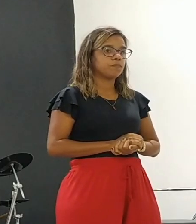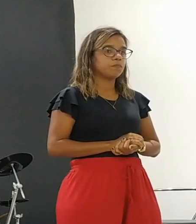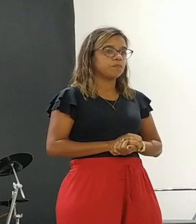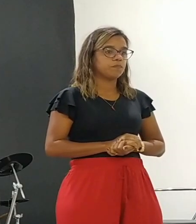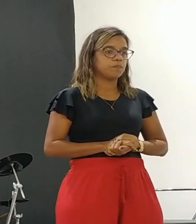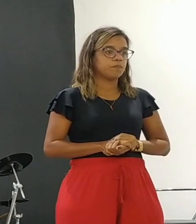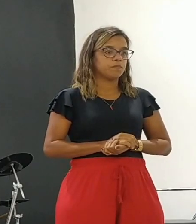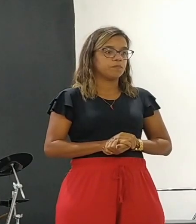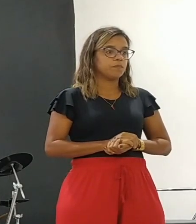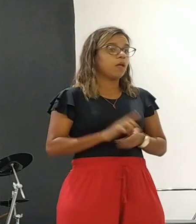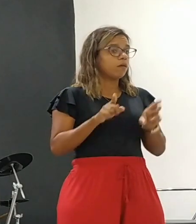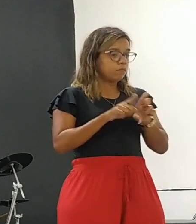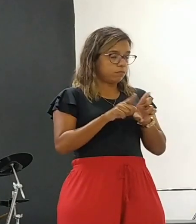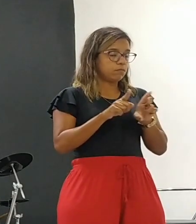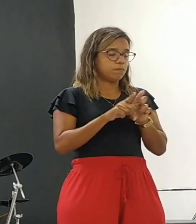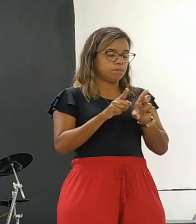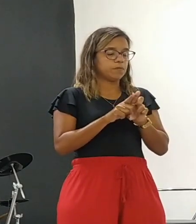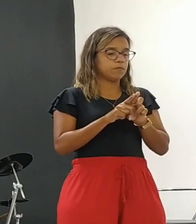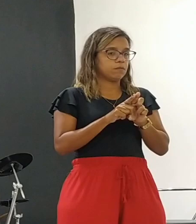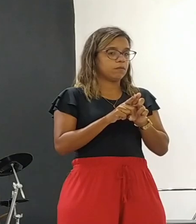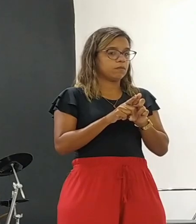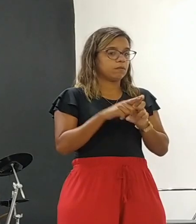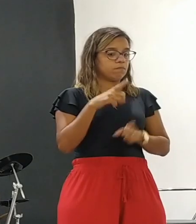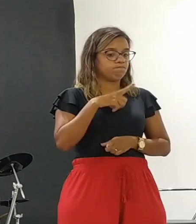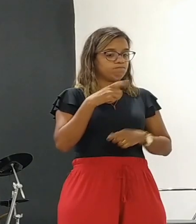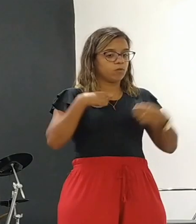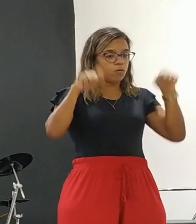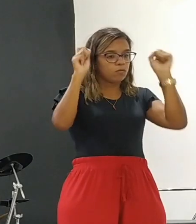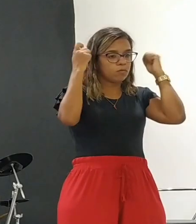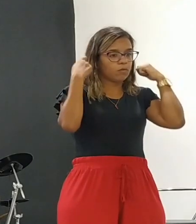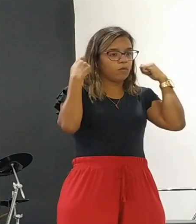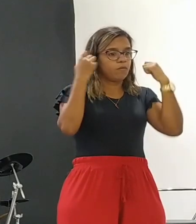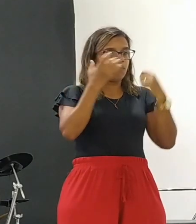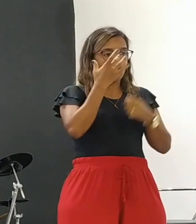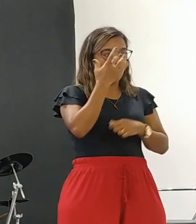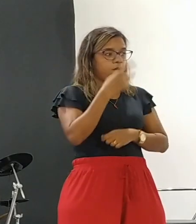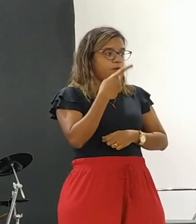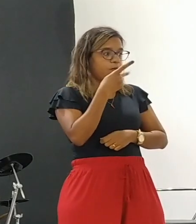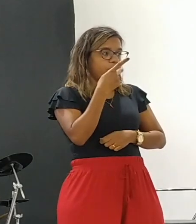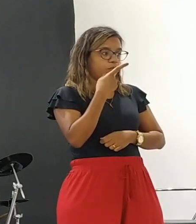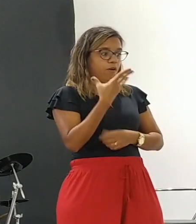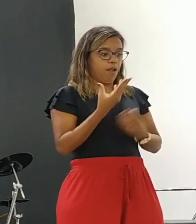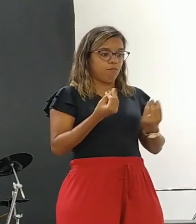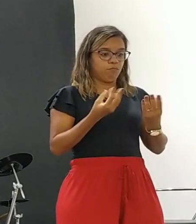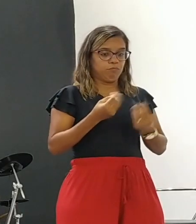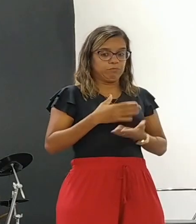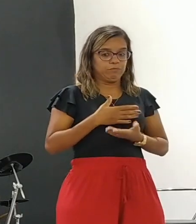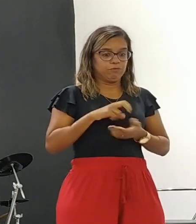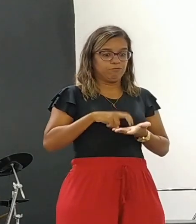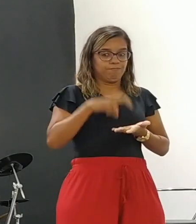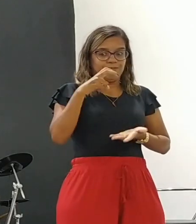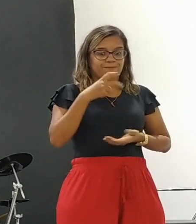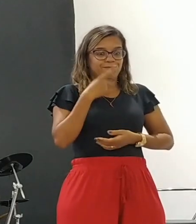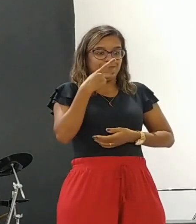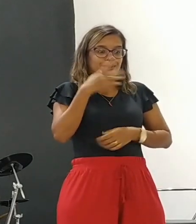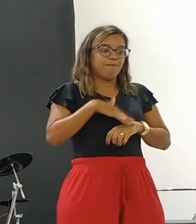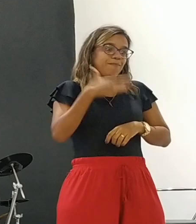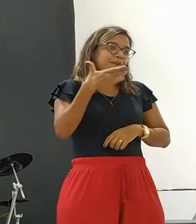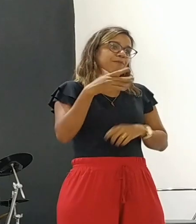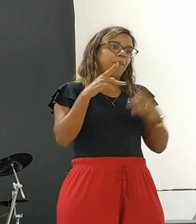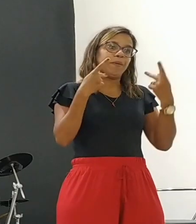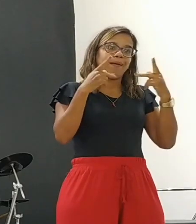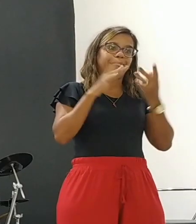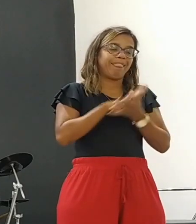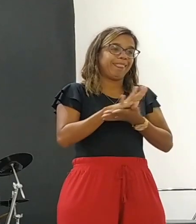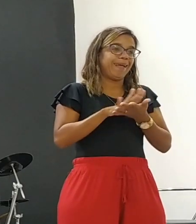também tem que levar o cordeiro para casa. Por isso que eu falei para o Cleiton não falar muito, porque ele já começou a falar de manhã aqui. Eu falei, se ele falar mais, eu não vou pregar,